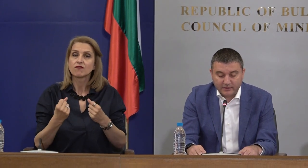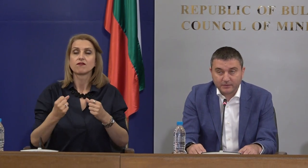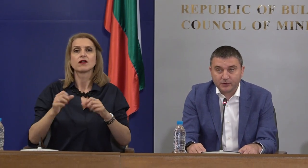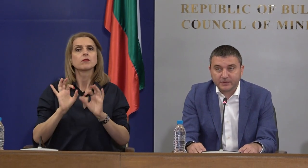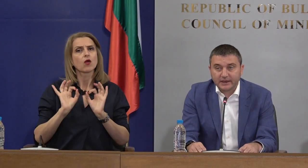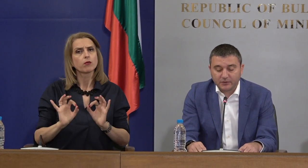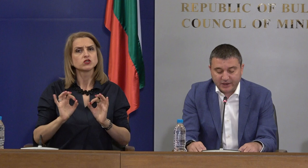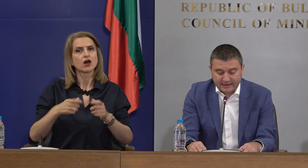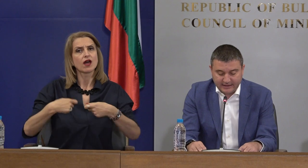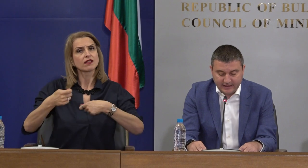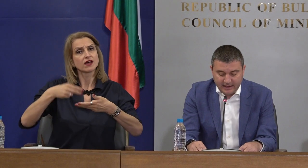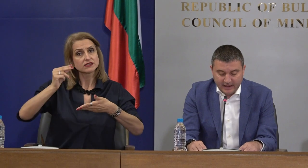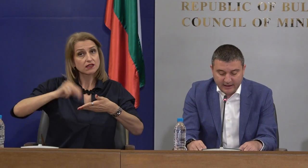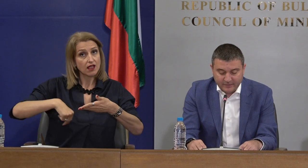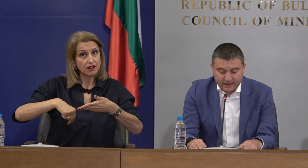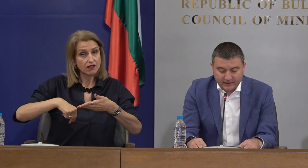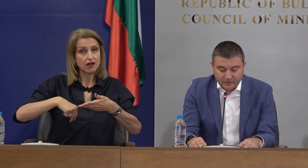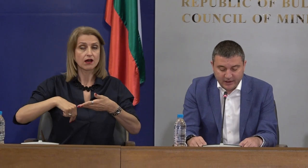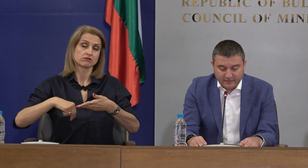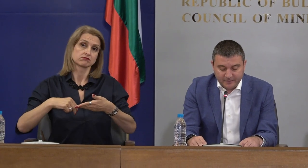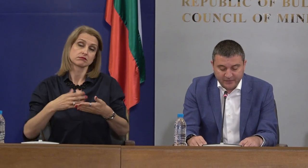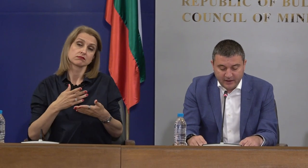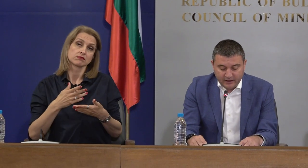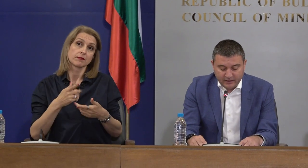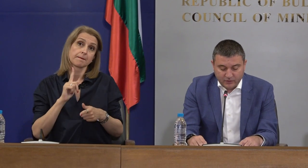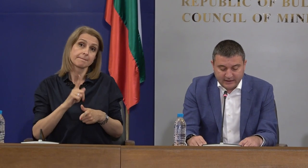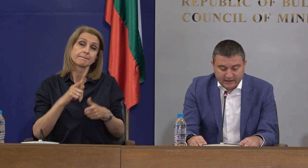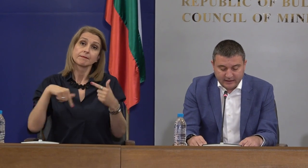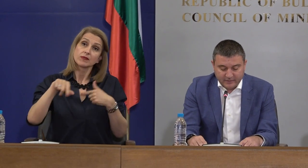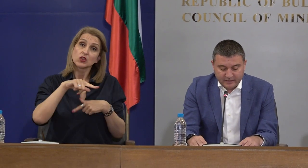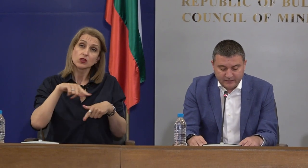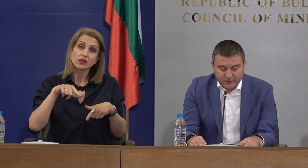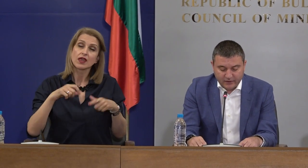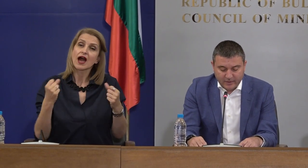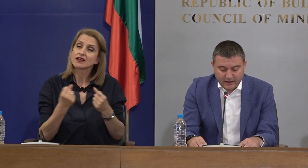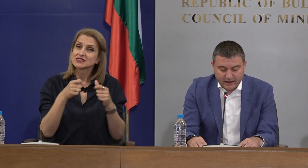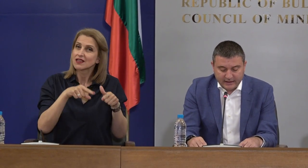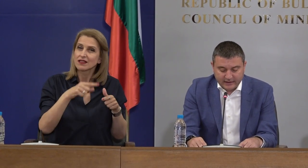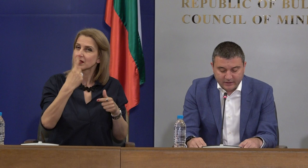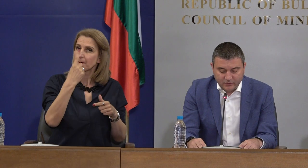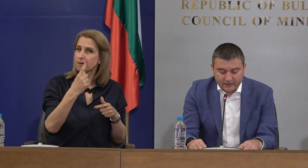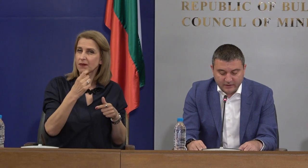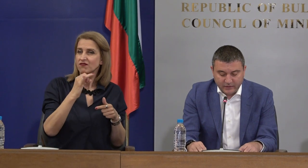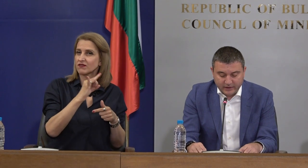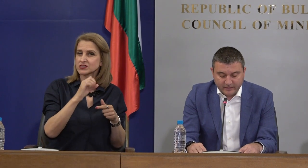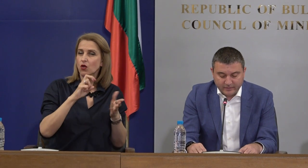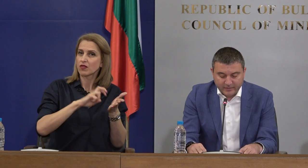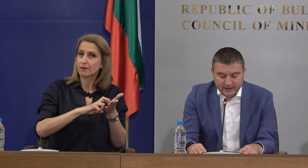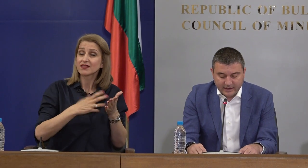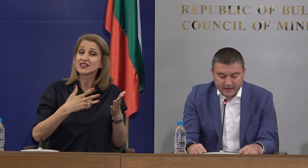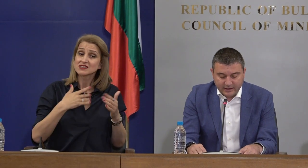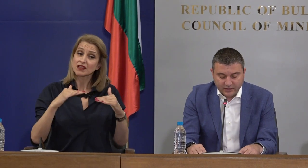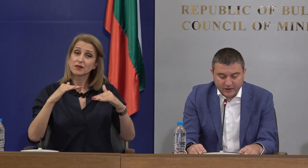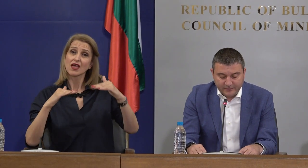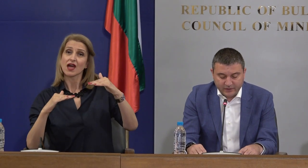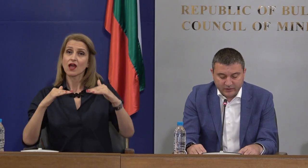обичайна сделка между пазарни участници към датата на оценяване. Тъй като акциите на Първа инвестиционна банка АД се търгуват на регулиран пазар